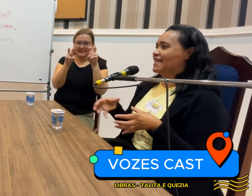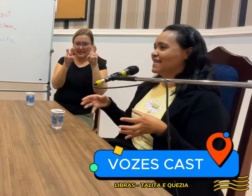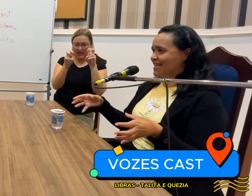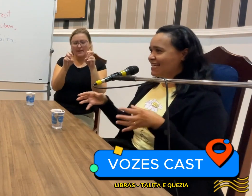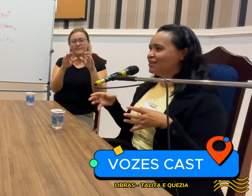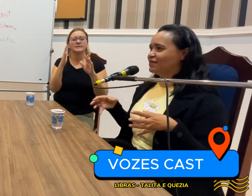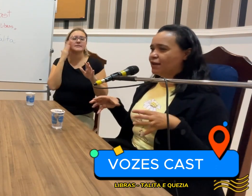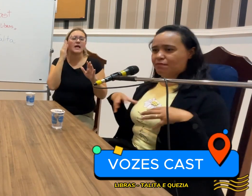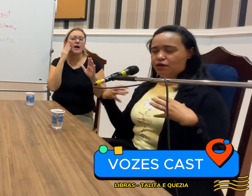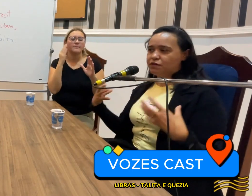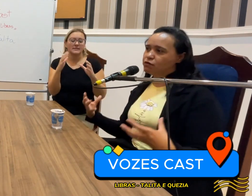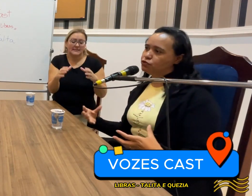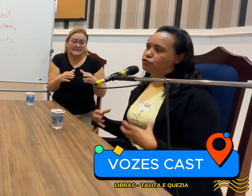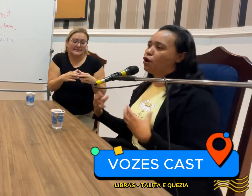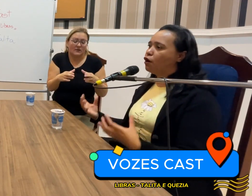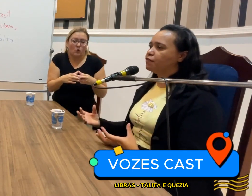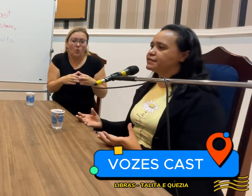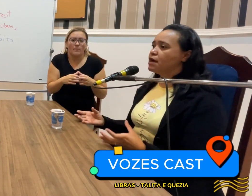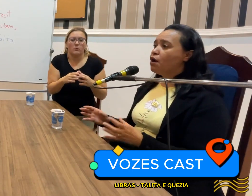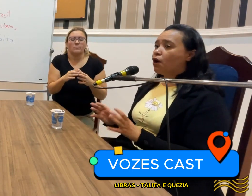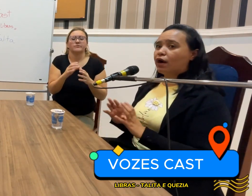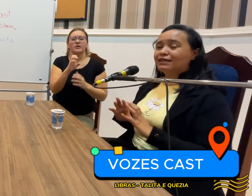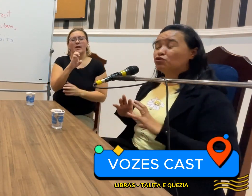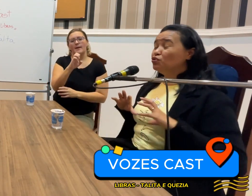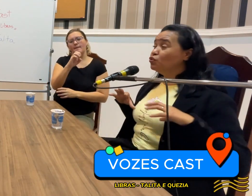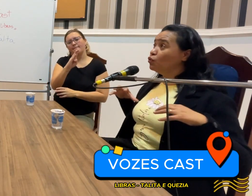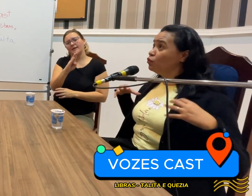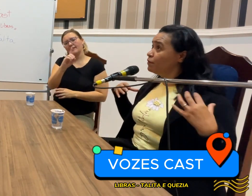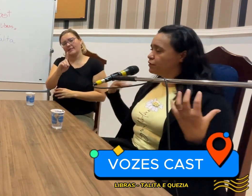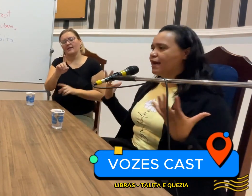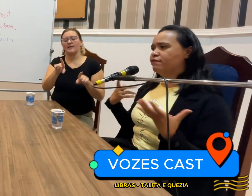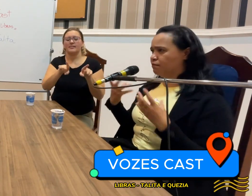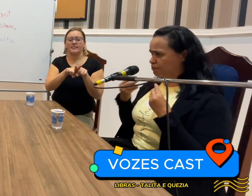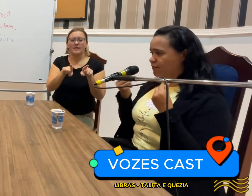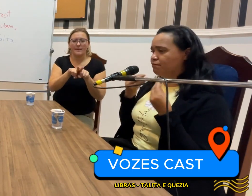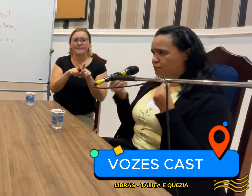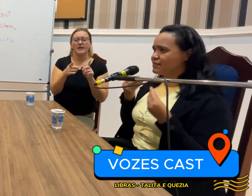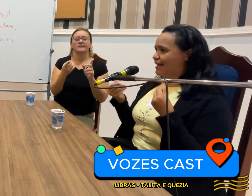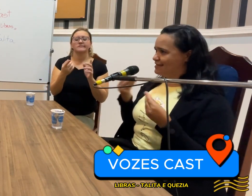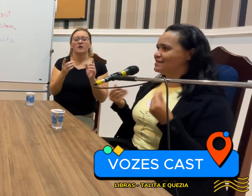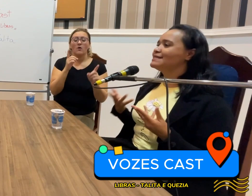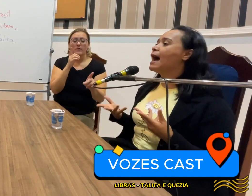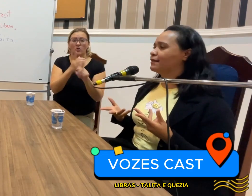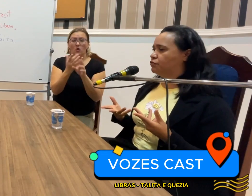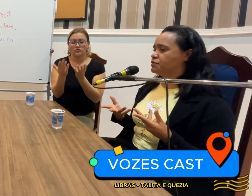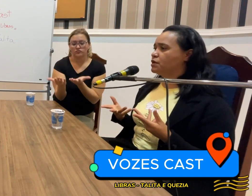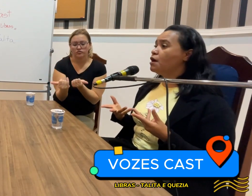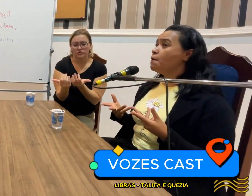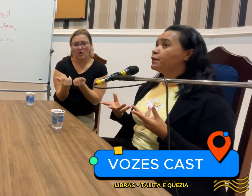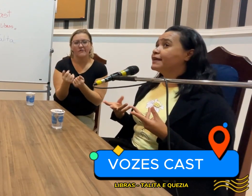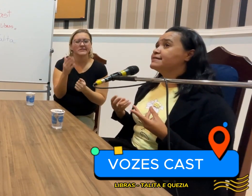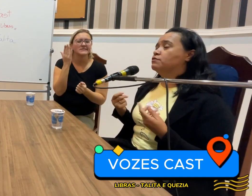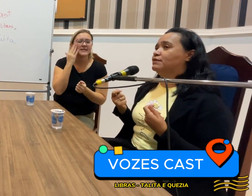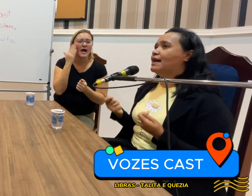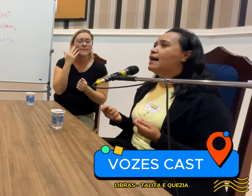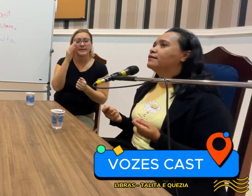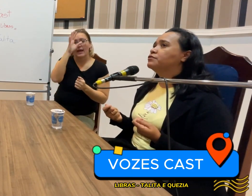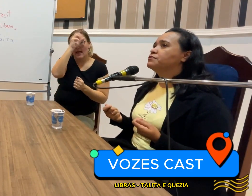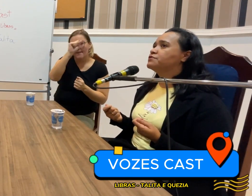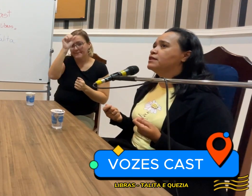grupo pequenininho, né, numa reunião de jovens. Exatamente. Olha, do número, e aí vamos buscar esses dados, porque